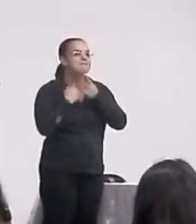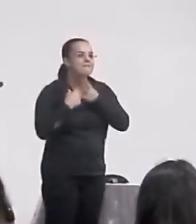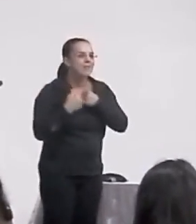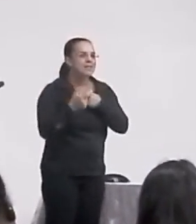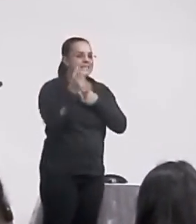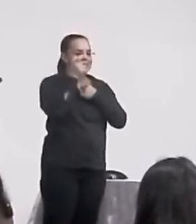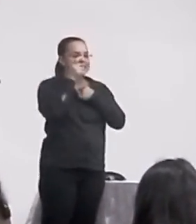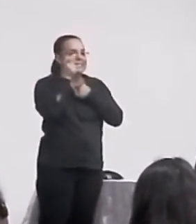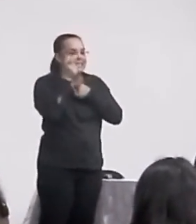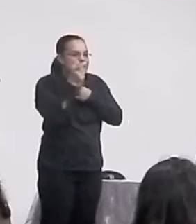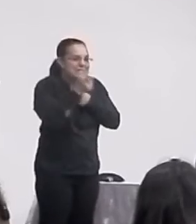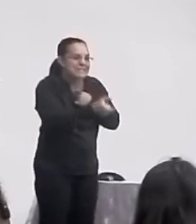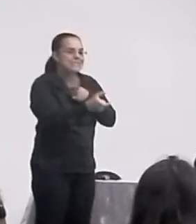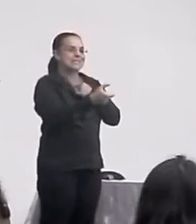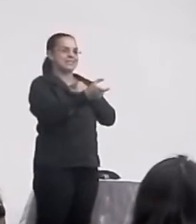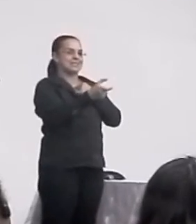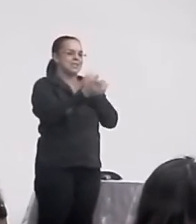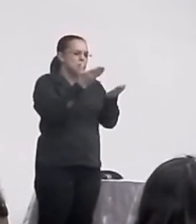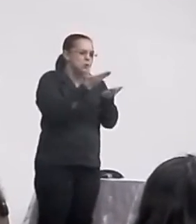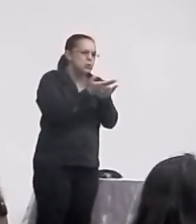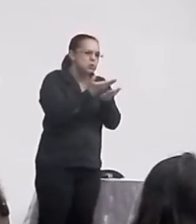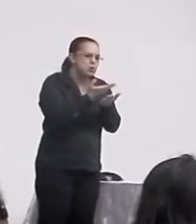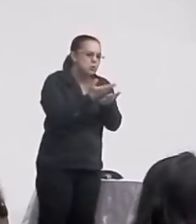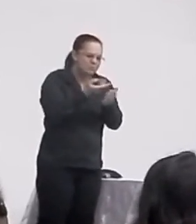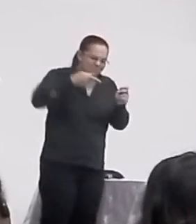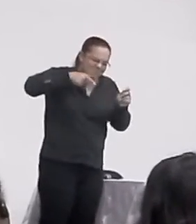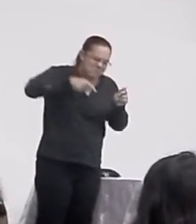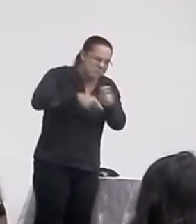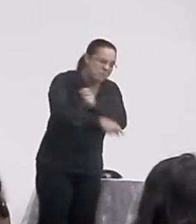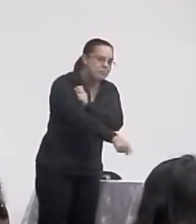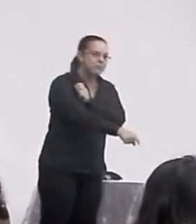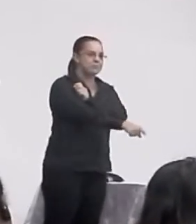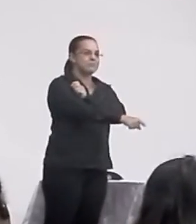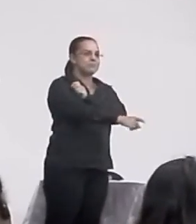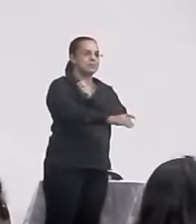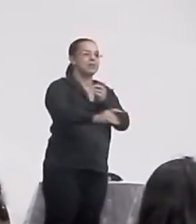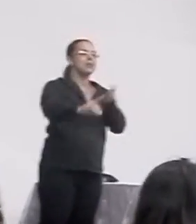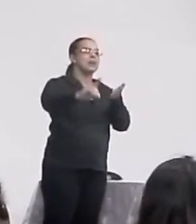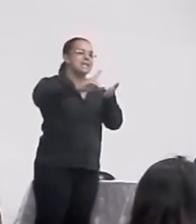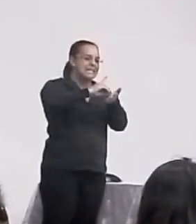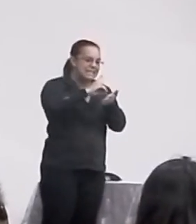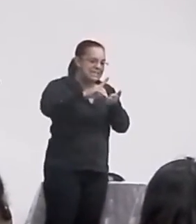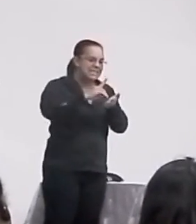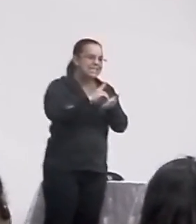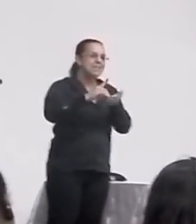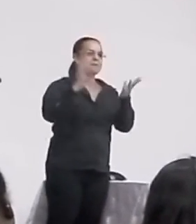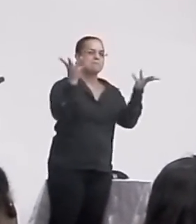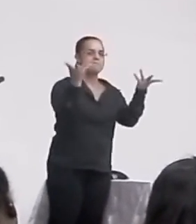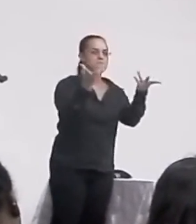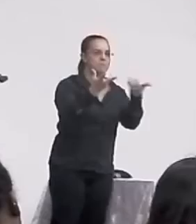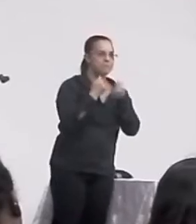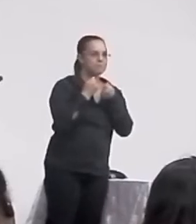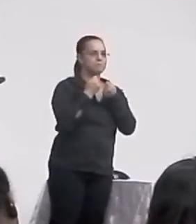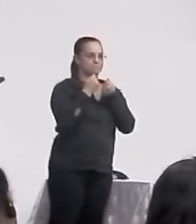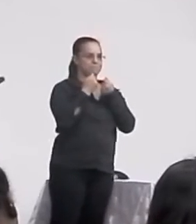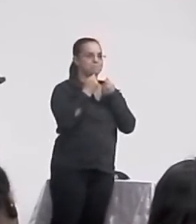Tem que ter a ambição de fazer um melhor livro que já se escreveu sobre a matéria que